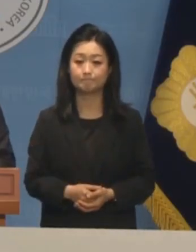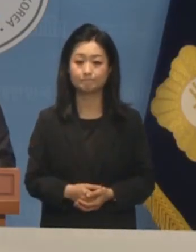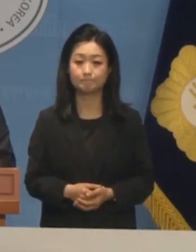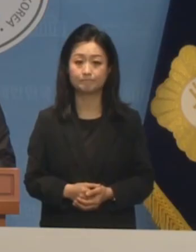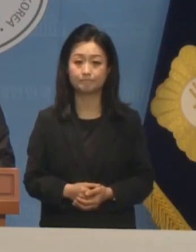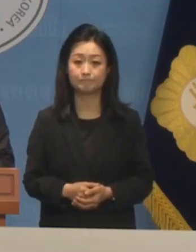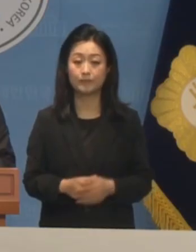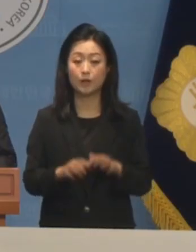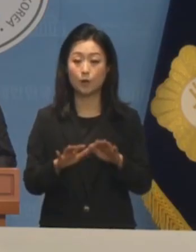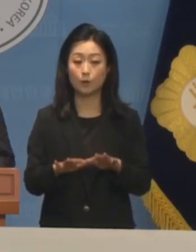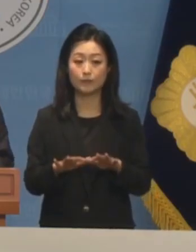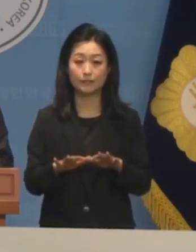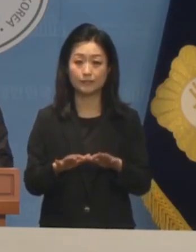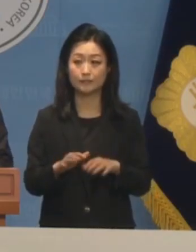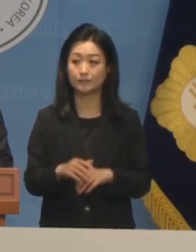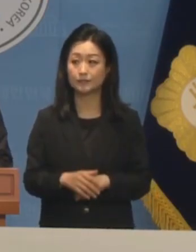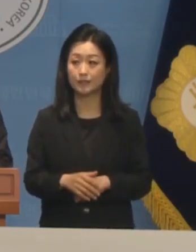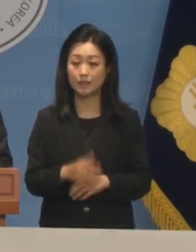예, 오늘